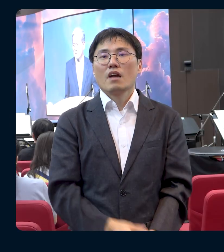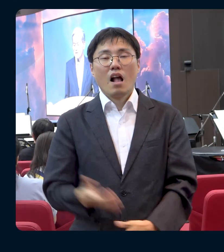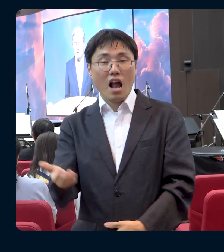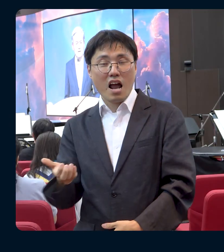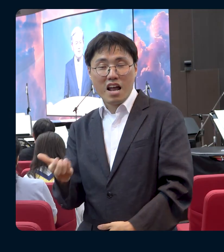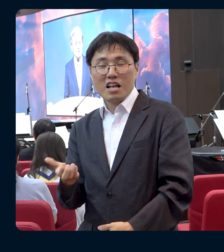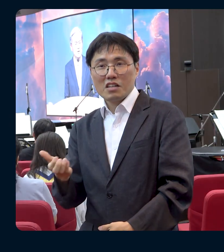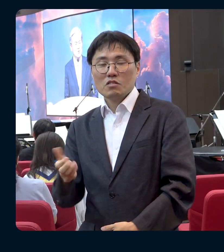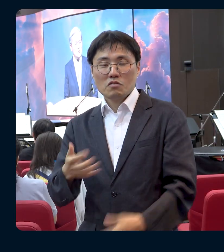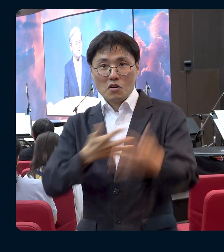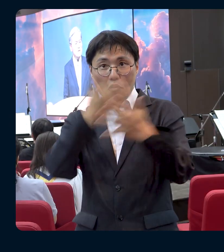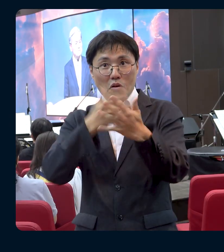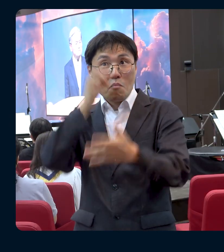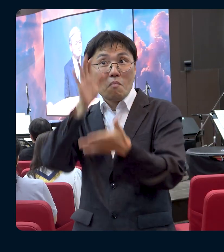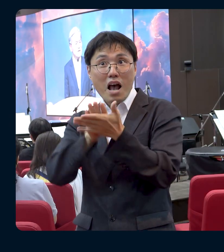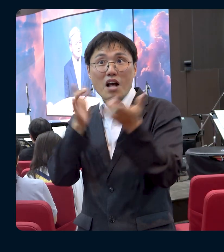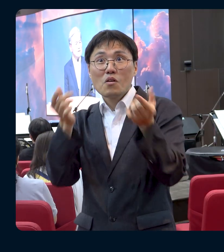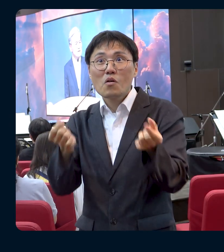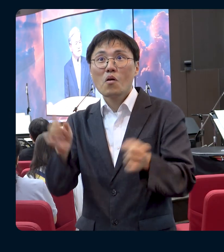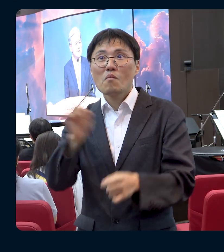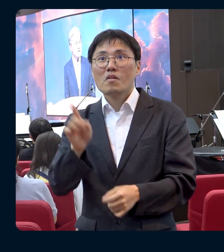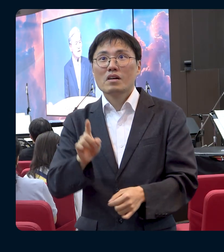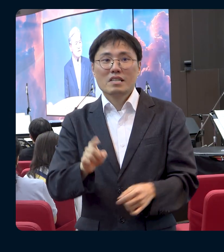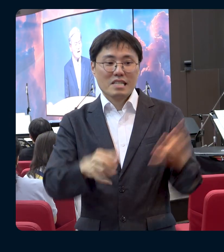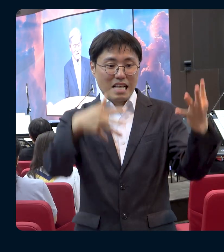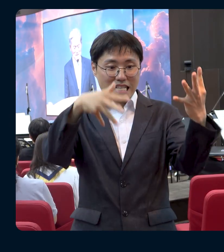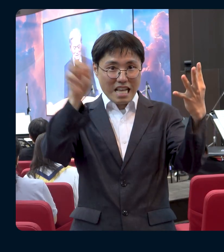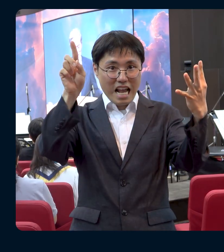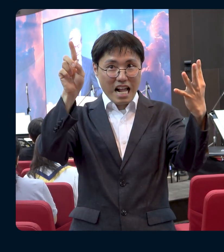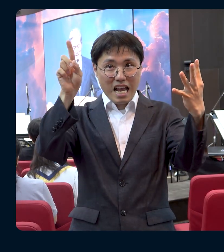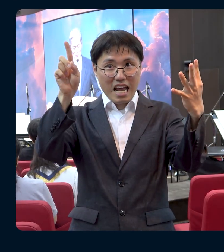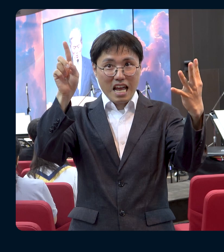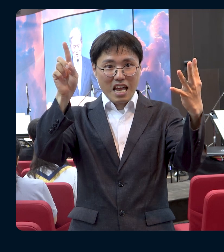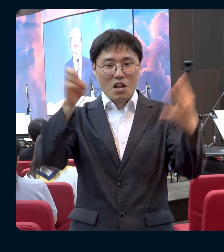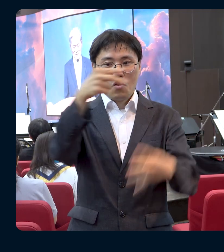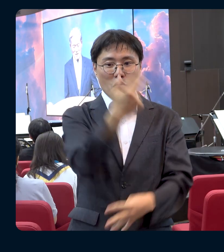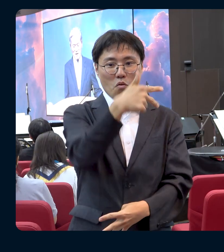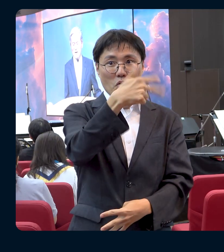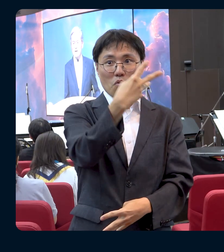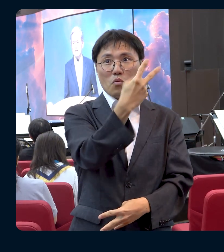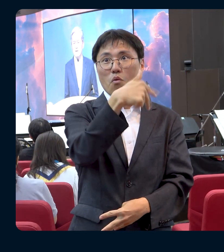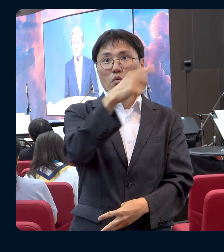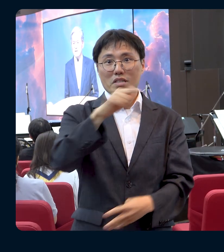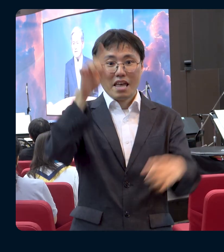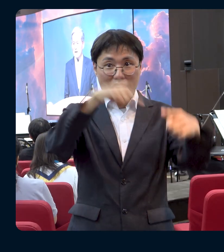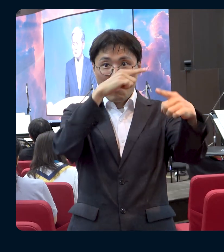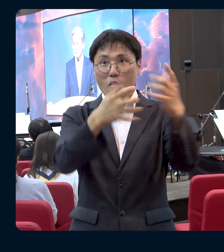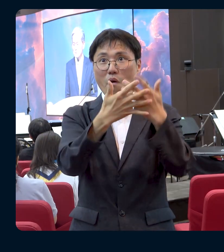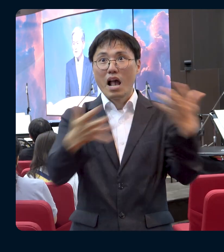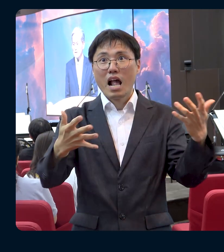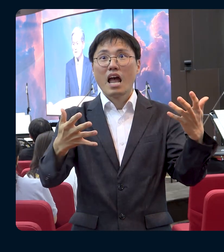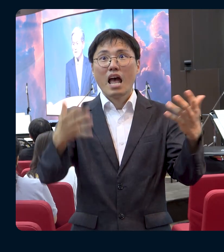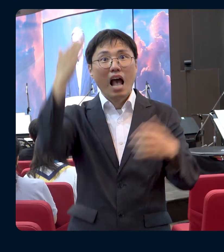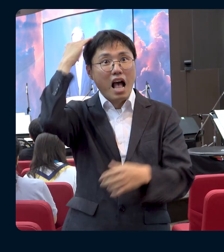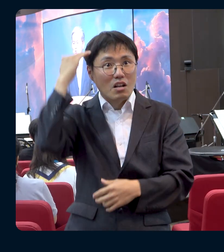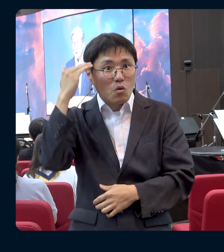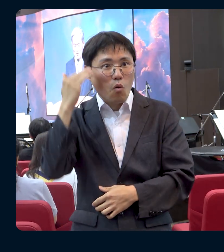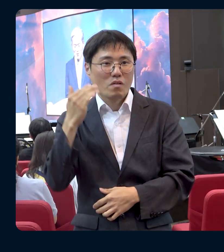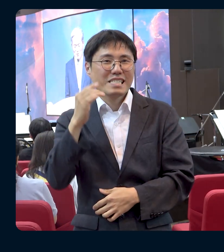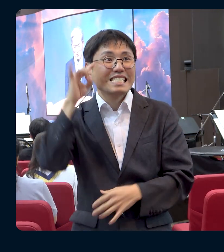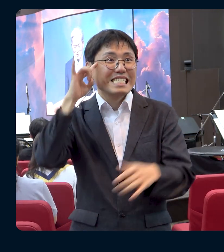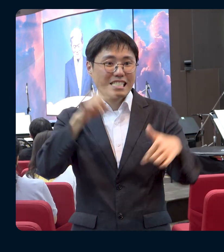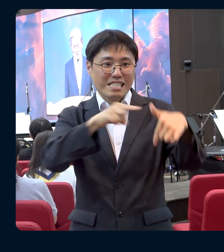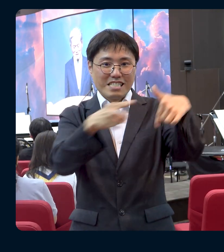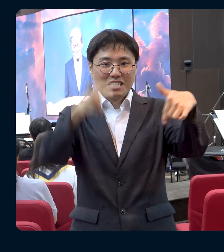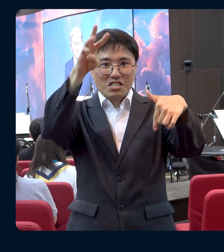아까 우리 영상도 보셨지만 제4차 로잔 대회가 이제 한국